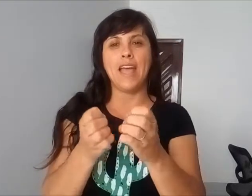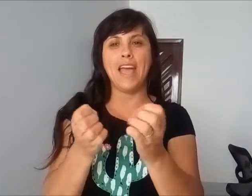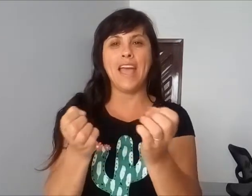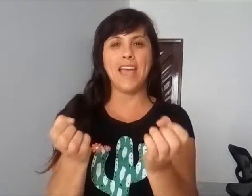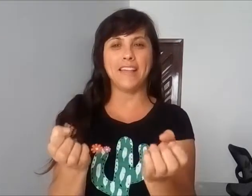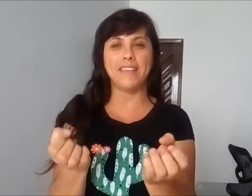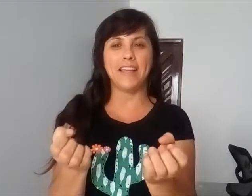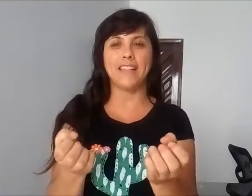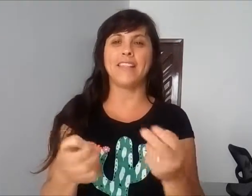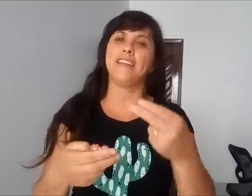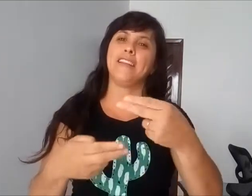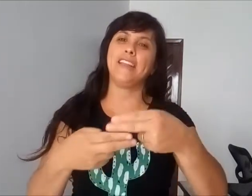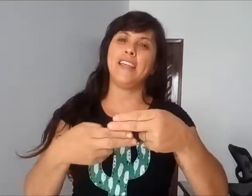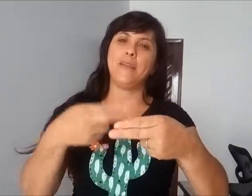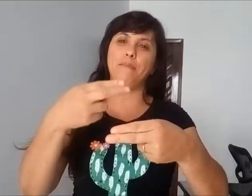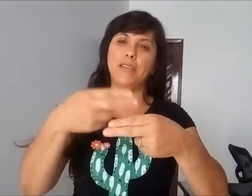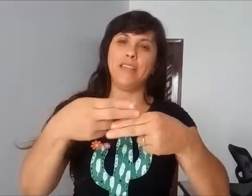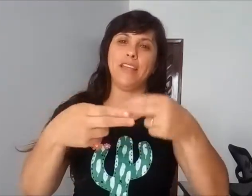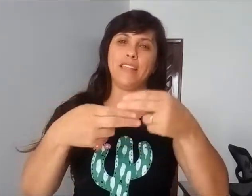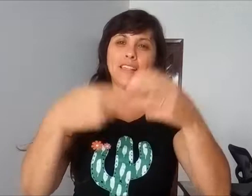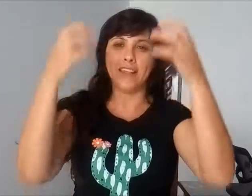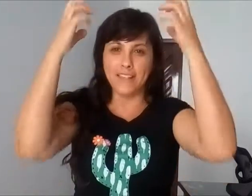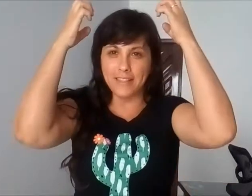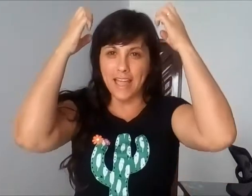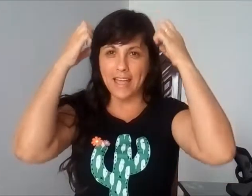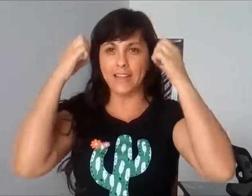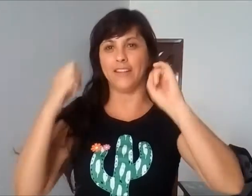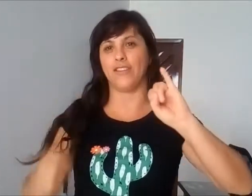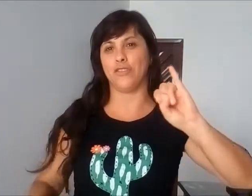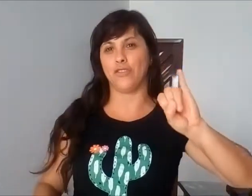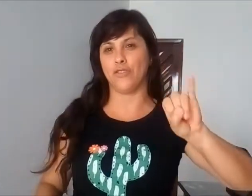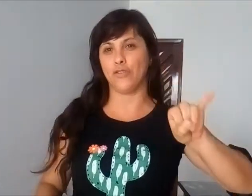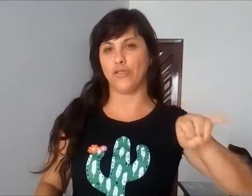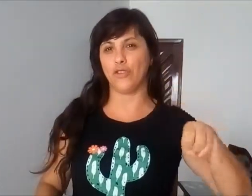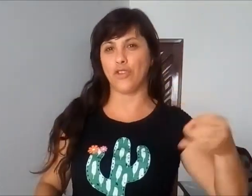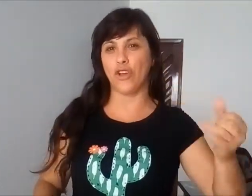pedra nenê até jó